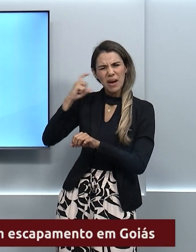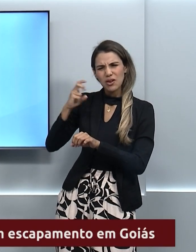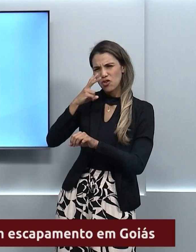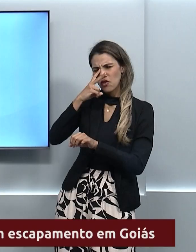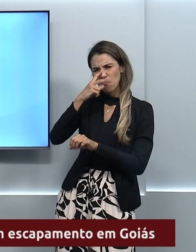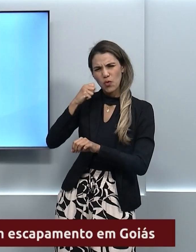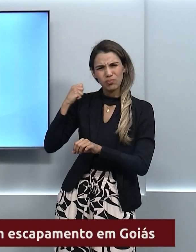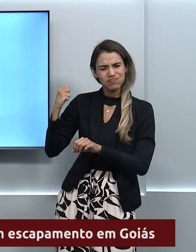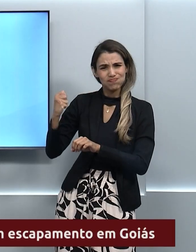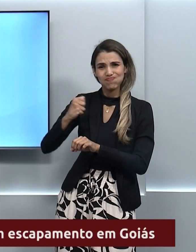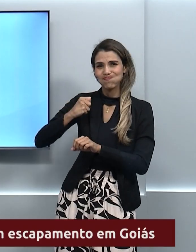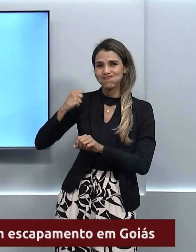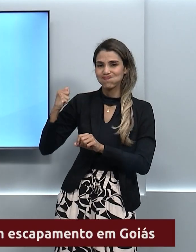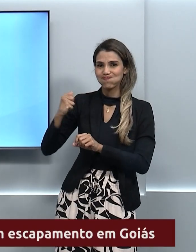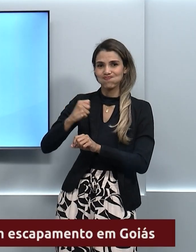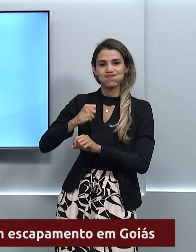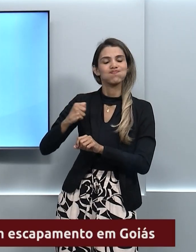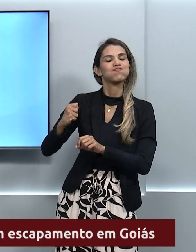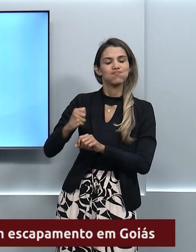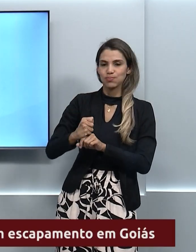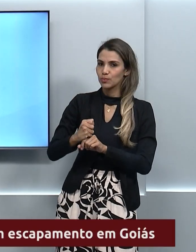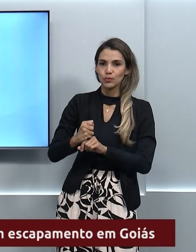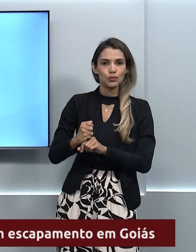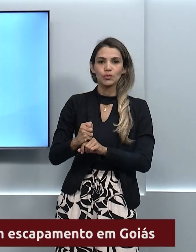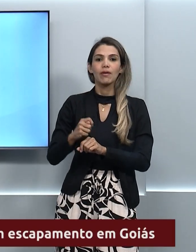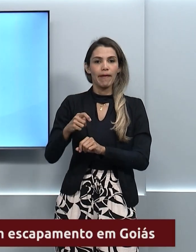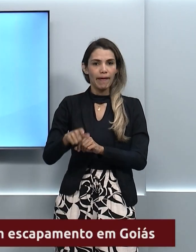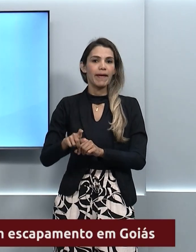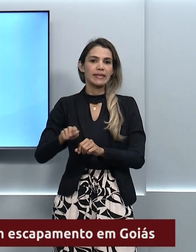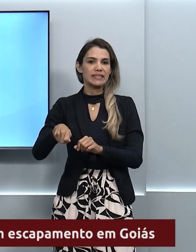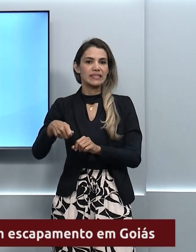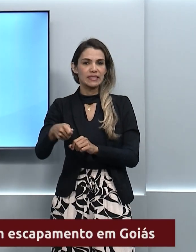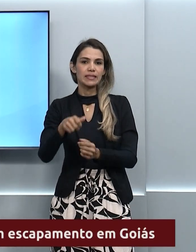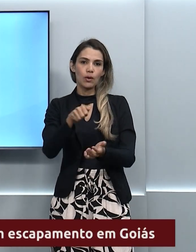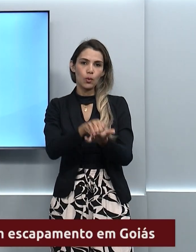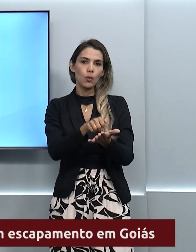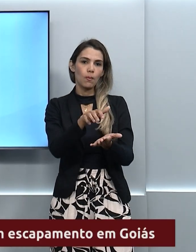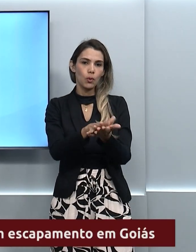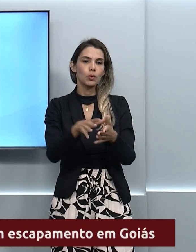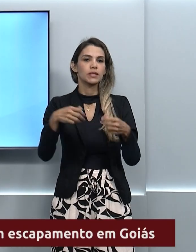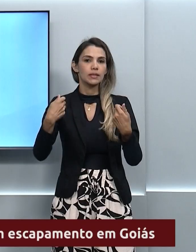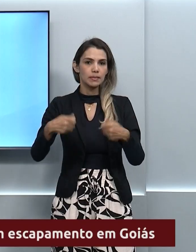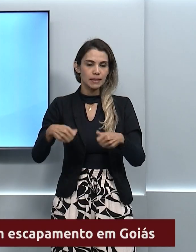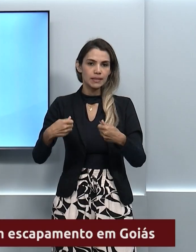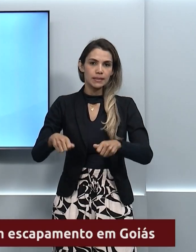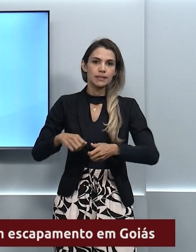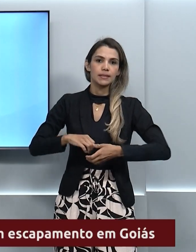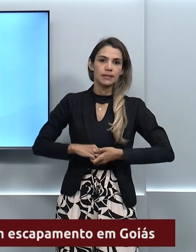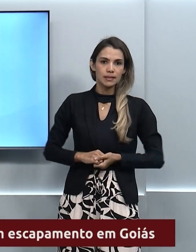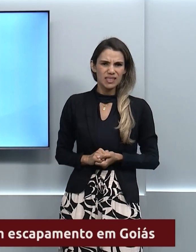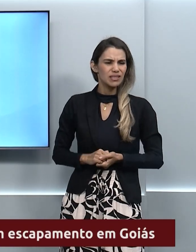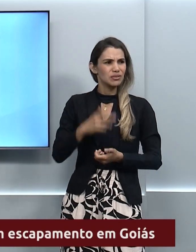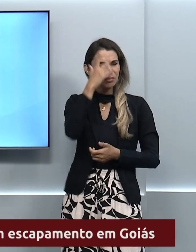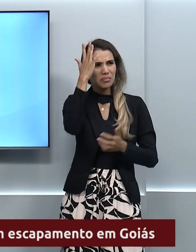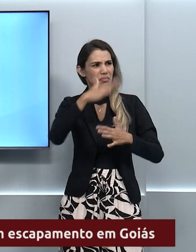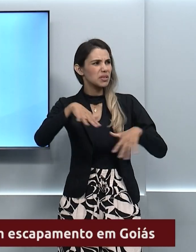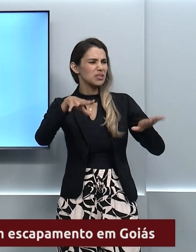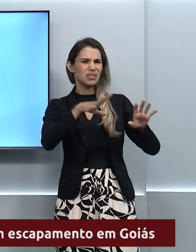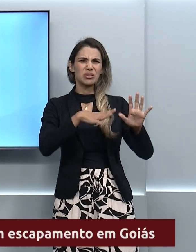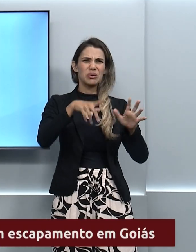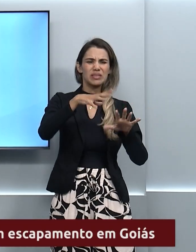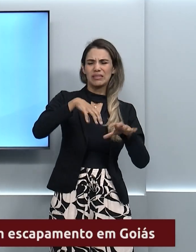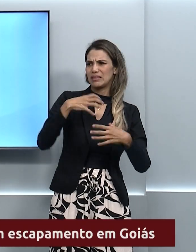infrações que têm menor potencial ofensivo, mas causam perturbação do sossego ou